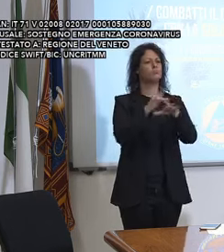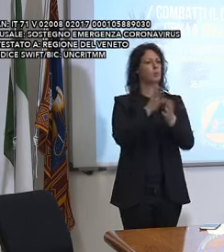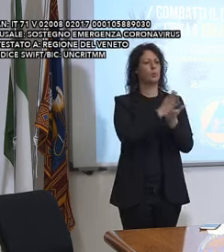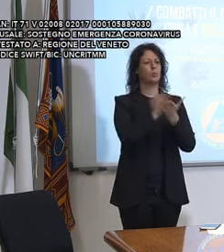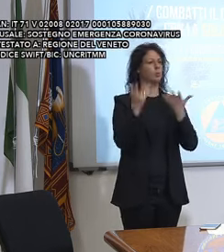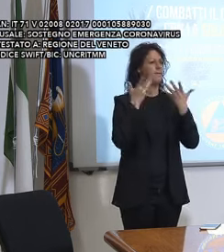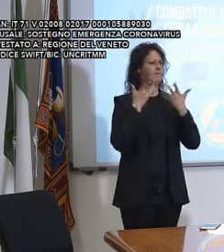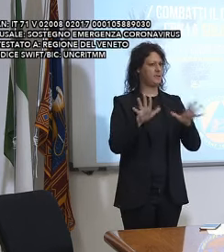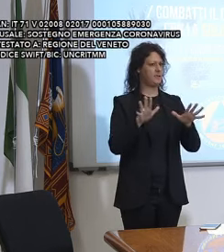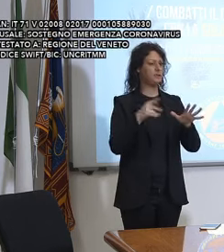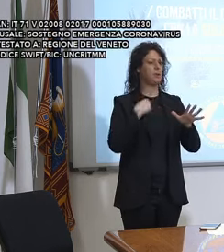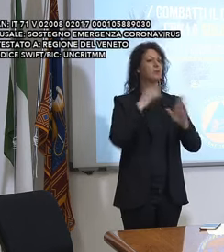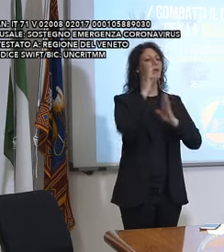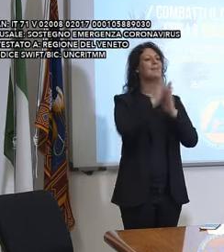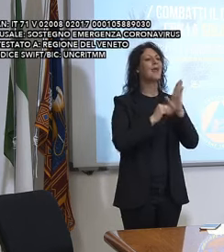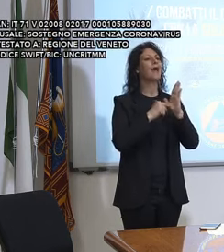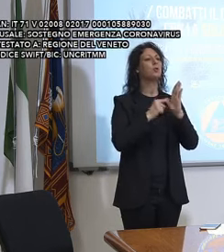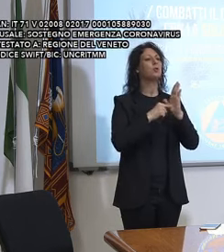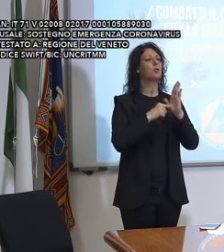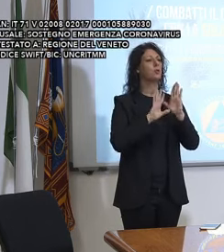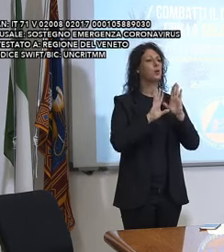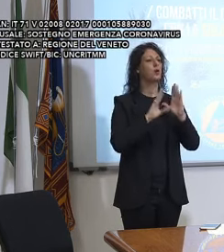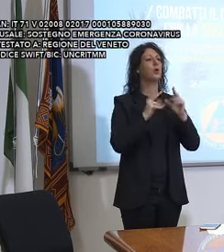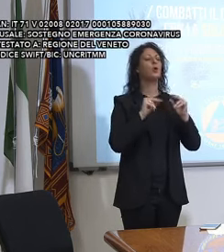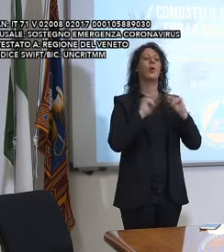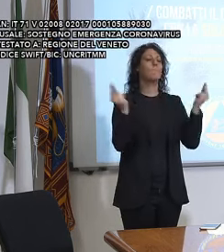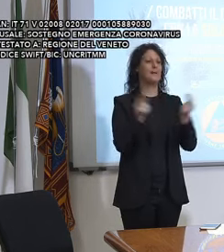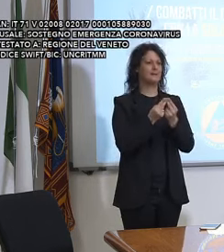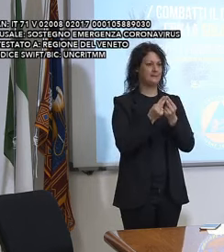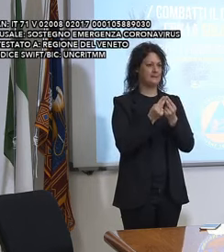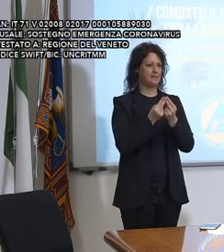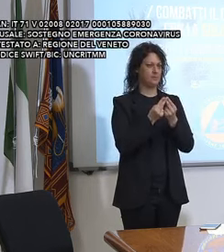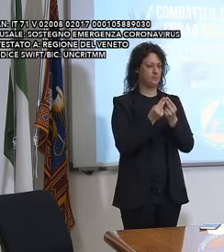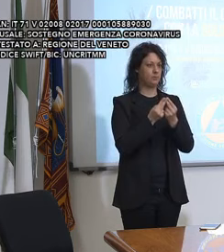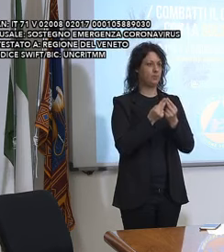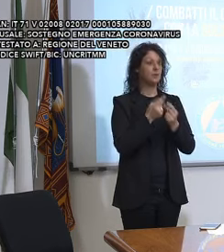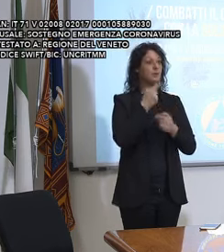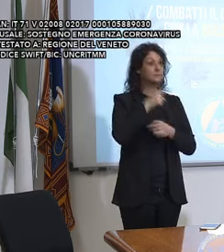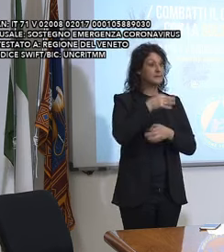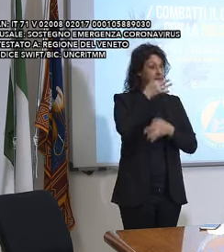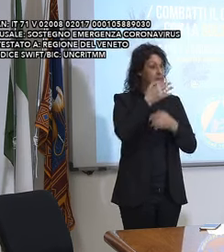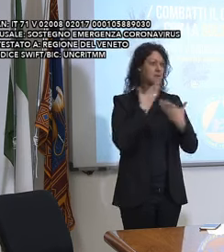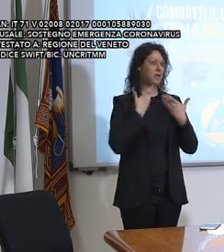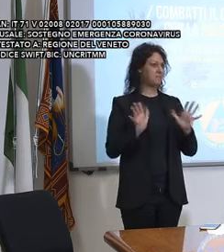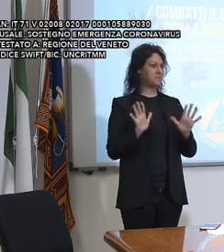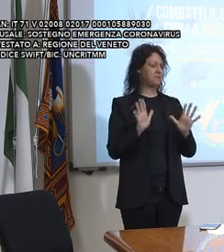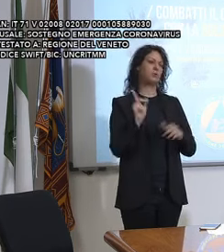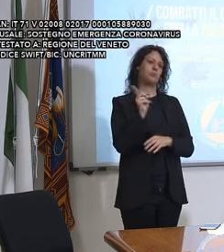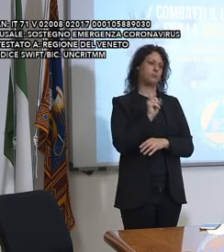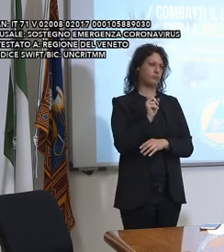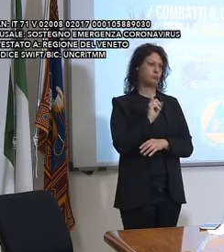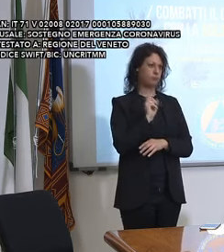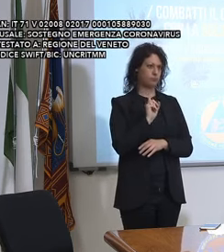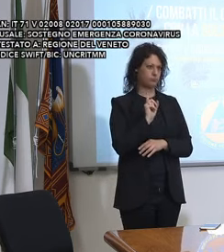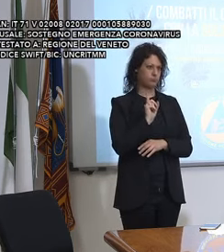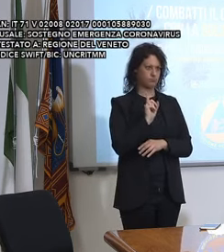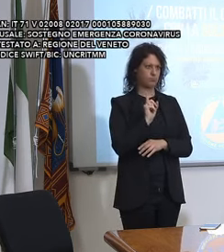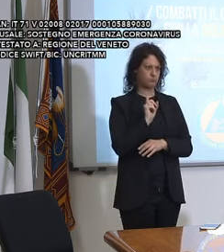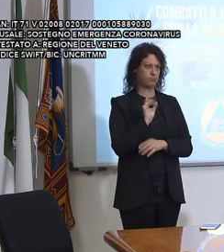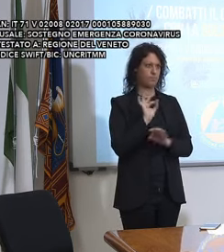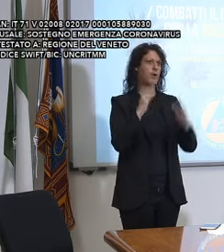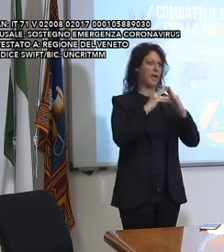dato complessivo. Questo non vuol dire, l'ha già citato il Presidente, che si chiude la parentesi case di riposo, strutture